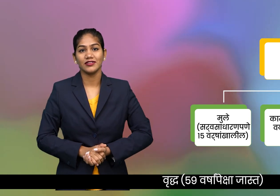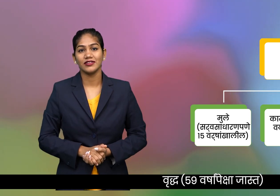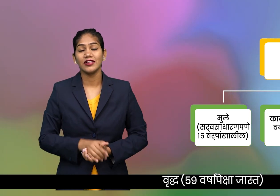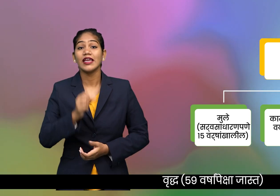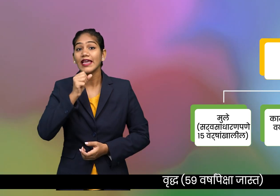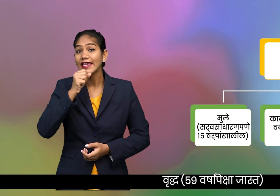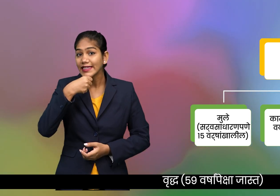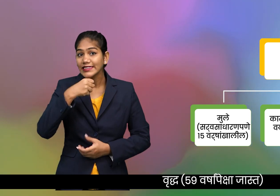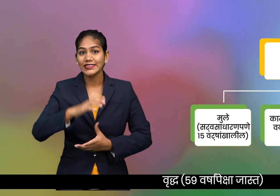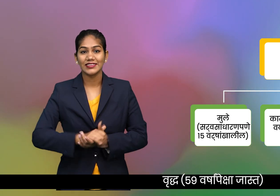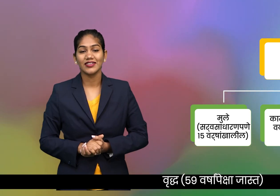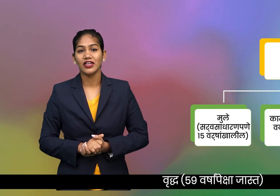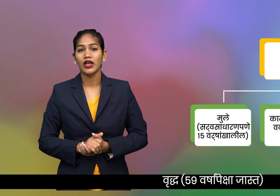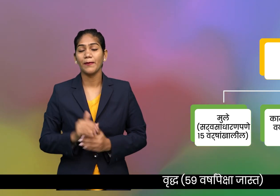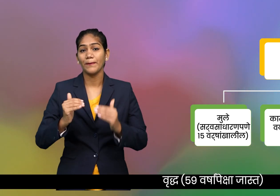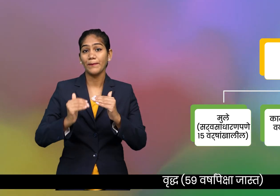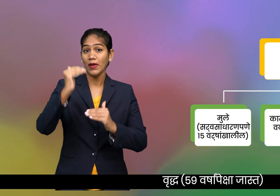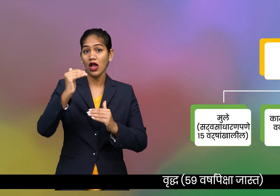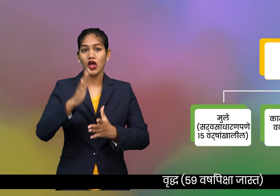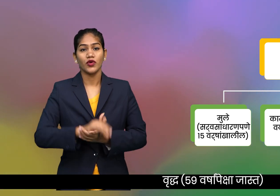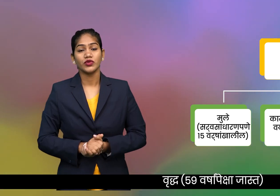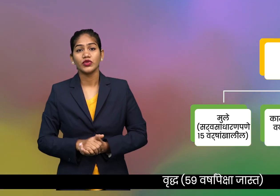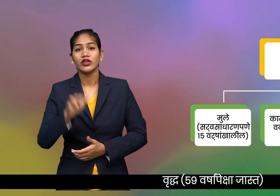तिसरी म्हणजे वृद्ध, जे 59 पेक्षा जास्त आहेत.